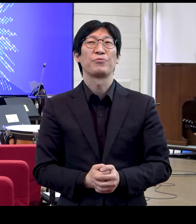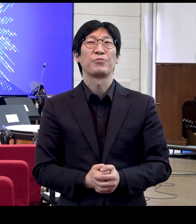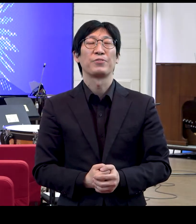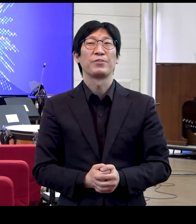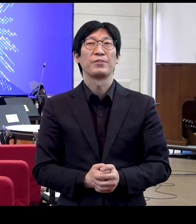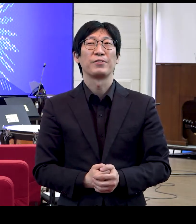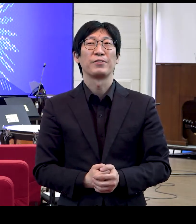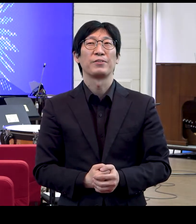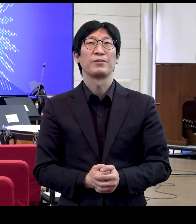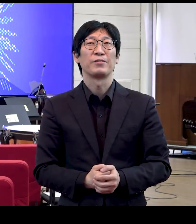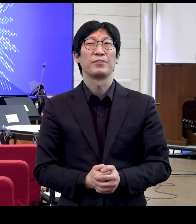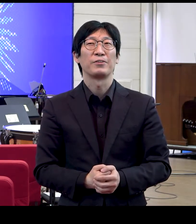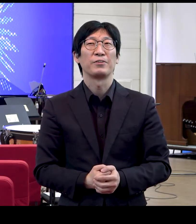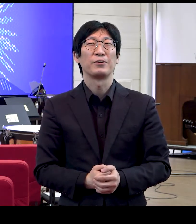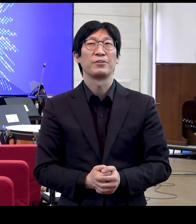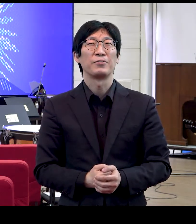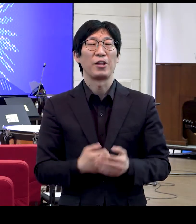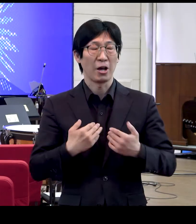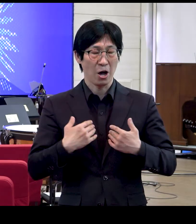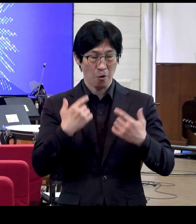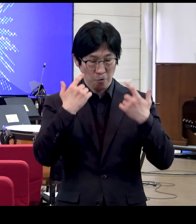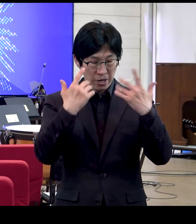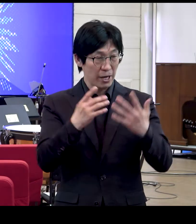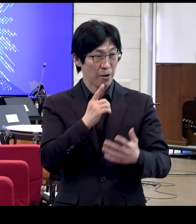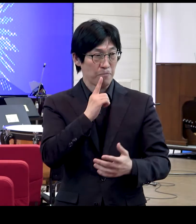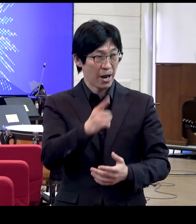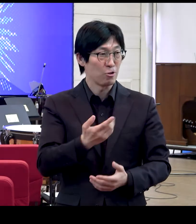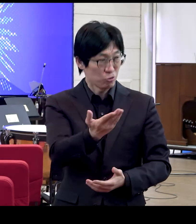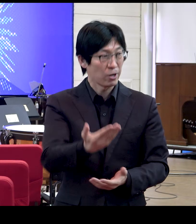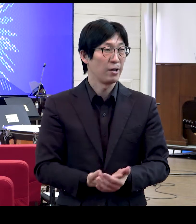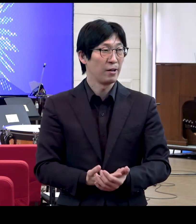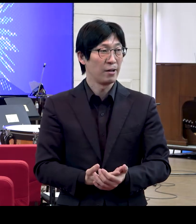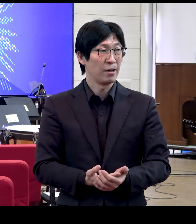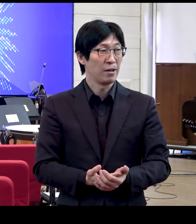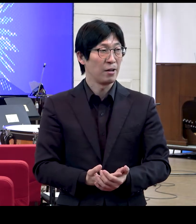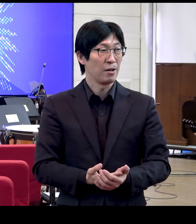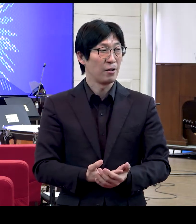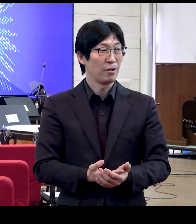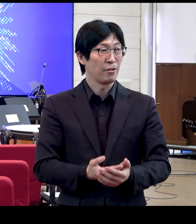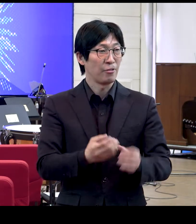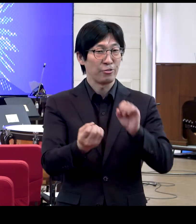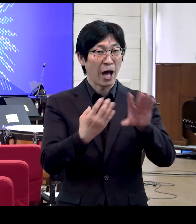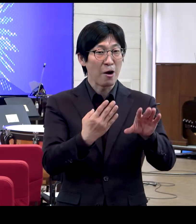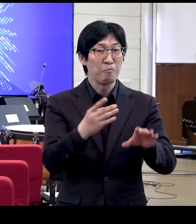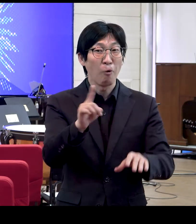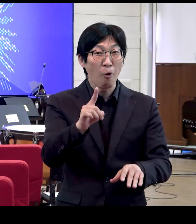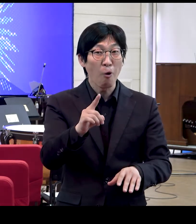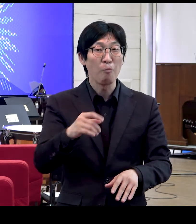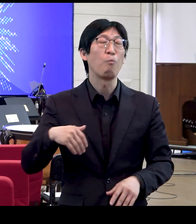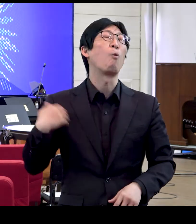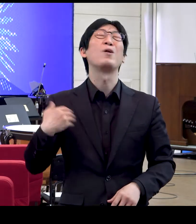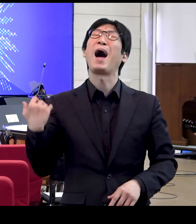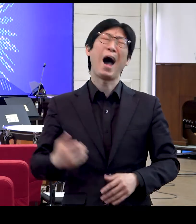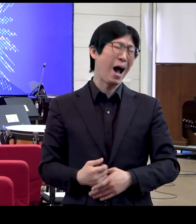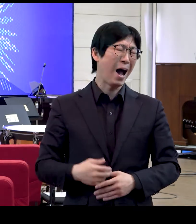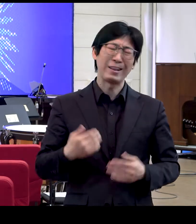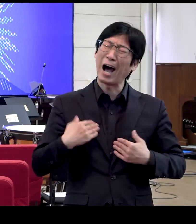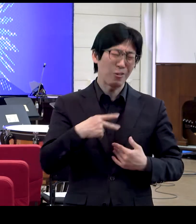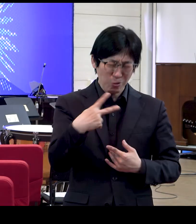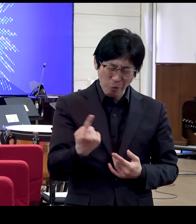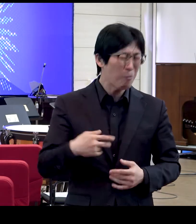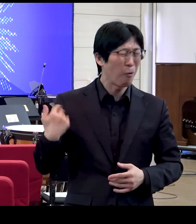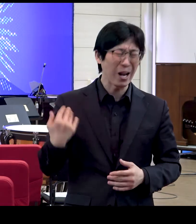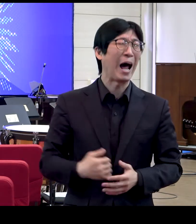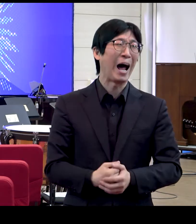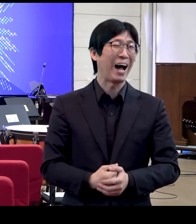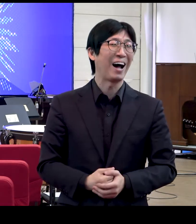받아들여야 하는가? 여러분, 제가 분명하게 말할 수 있는 것, 그건 바로 모른다 하는 것입니다. 모른다.